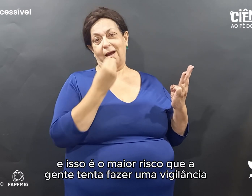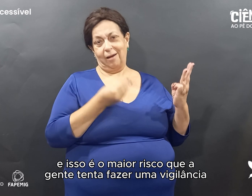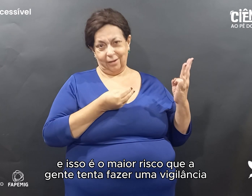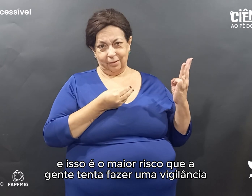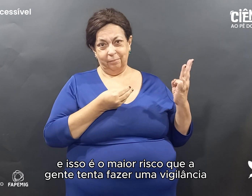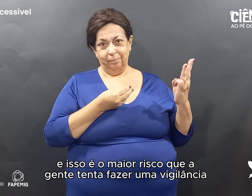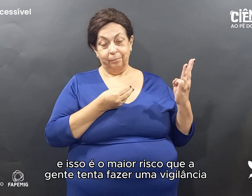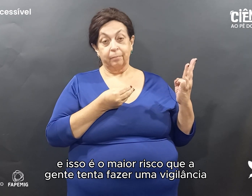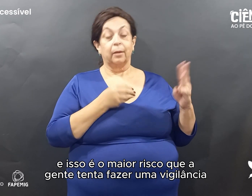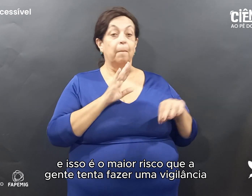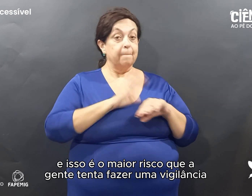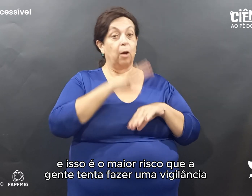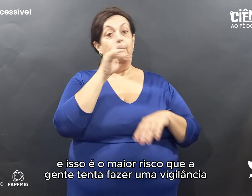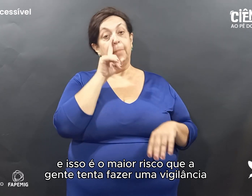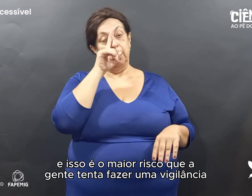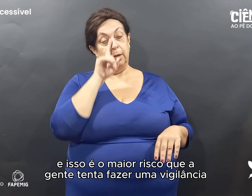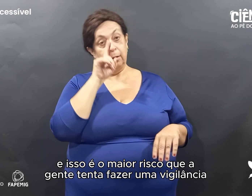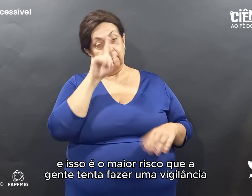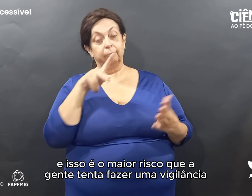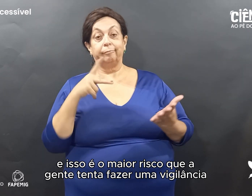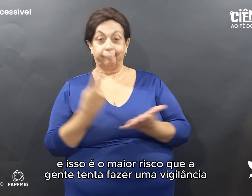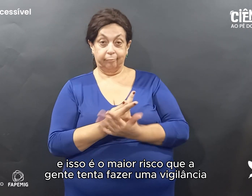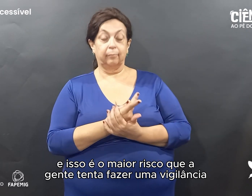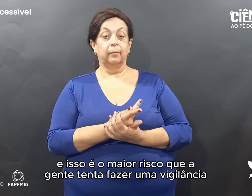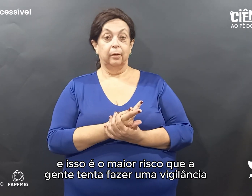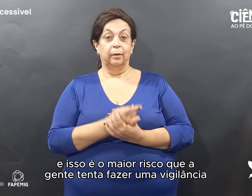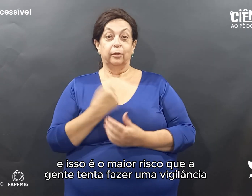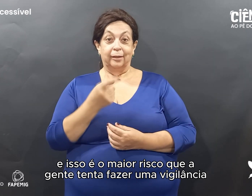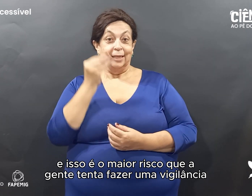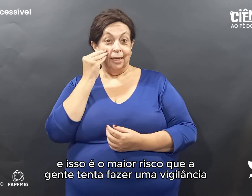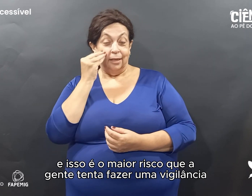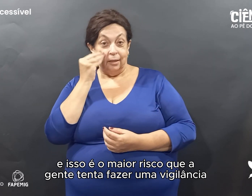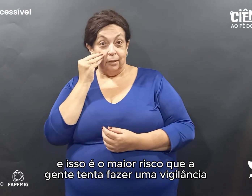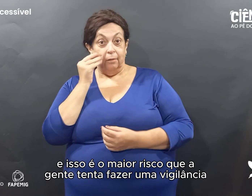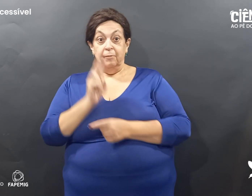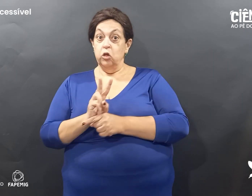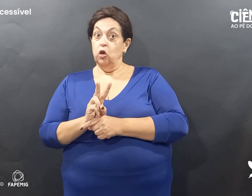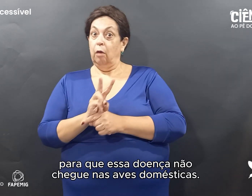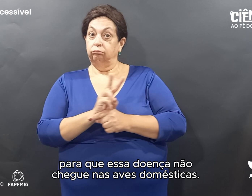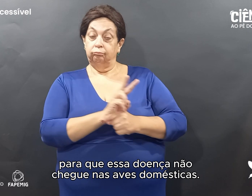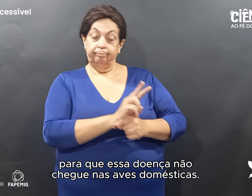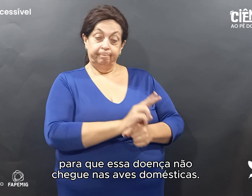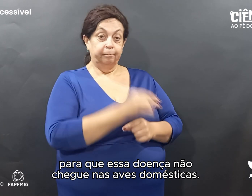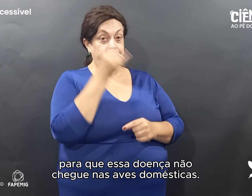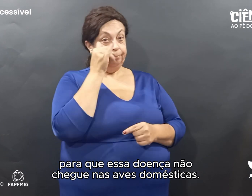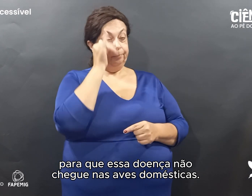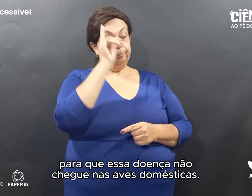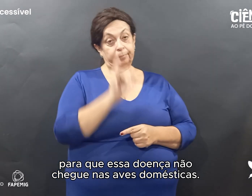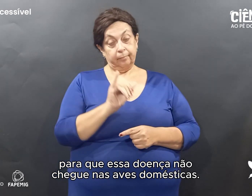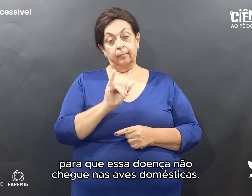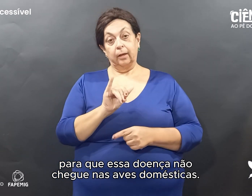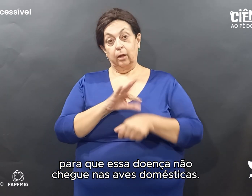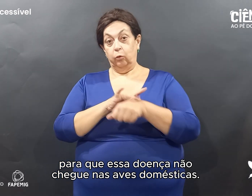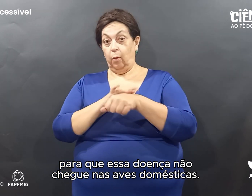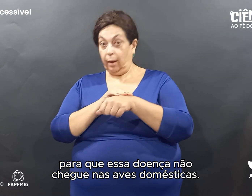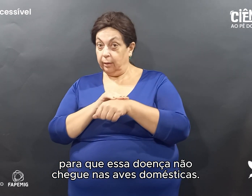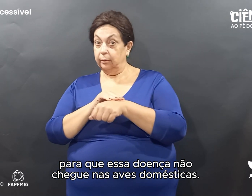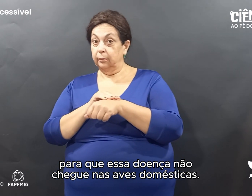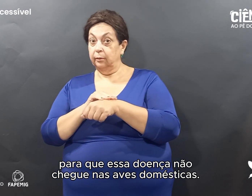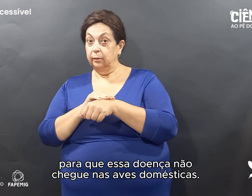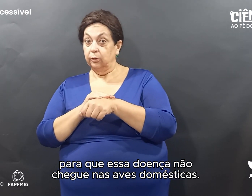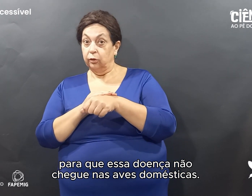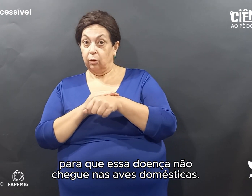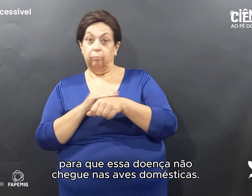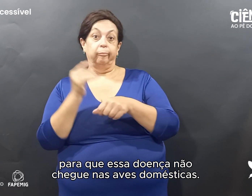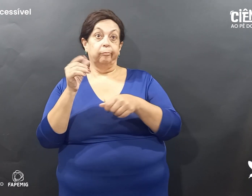isso é o maior risco que a gente tenta fazer uma vigilância para que essa doença não chegue